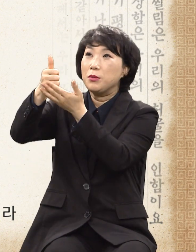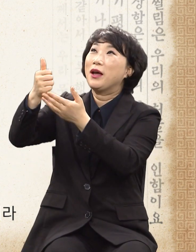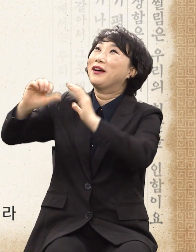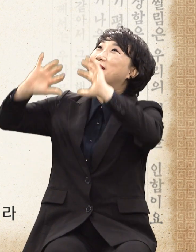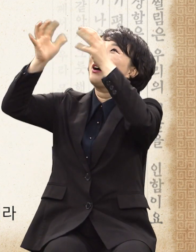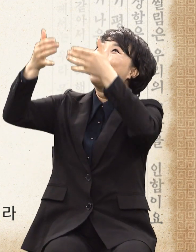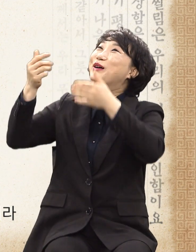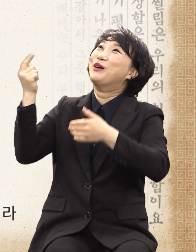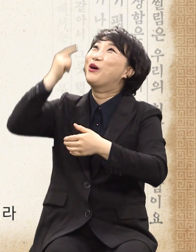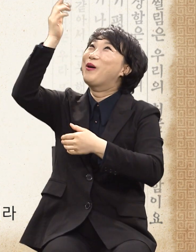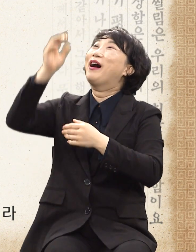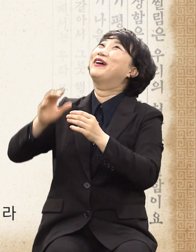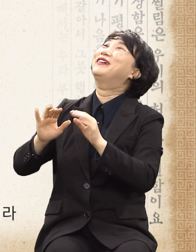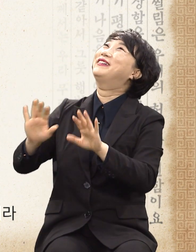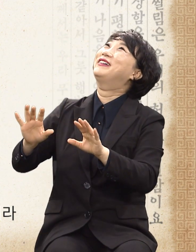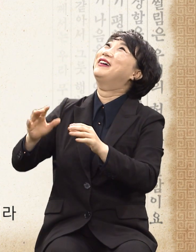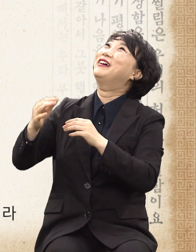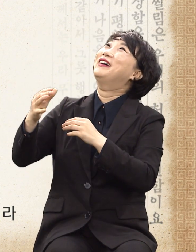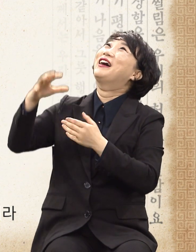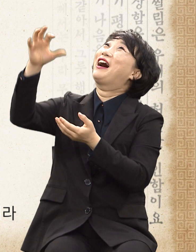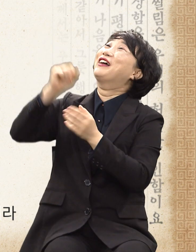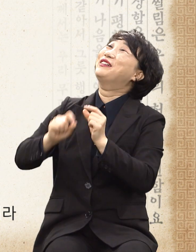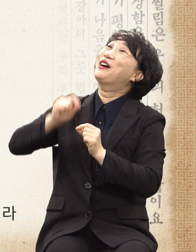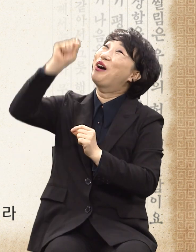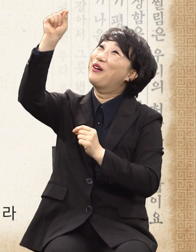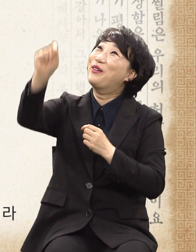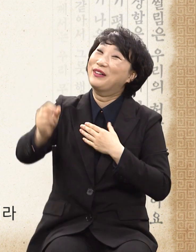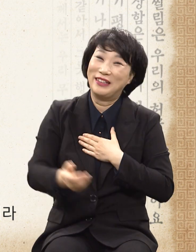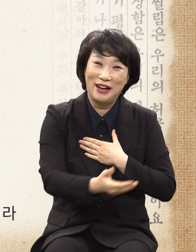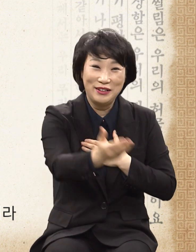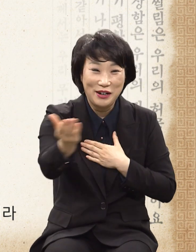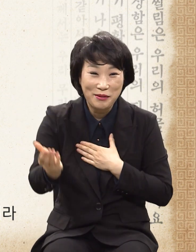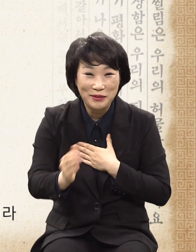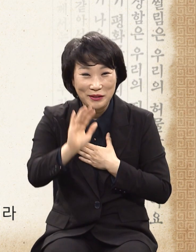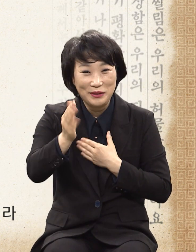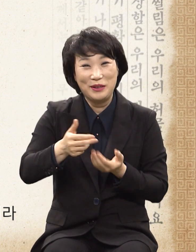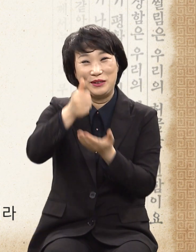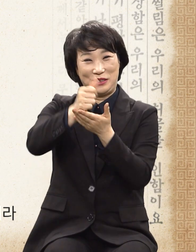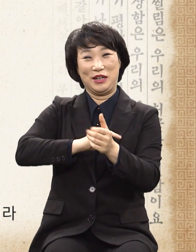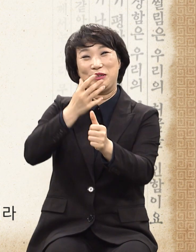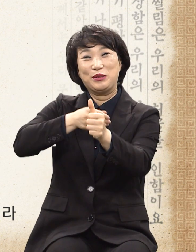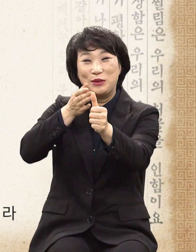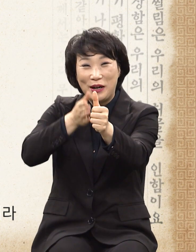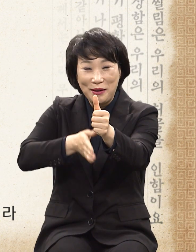나라의 영광을 영원히 보는 여러분 되기를 주님의 이름으로 축원합니다.